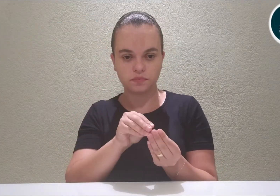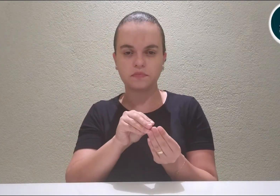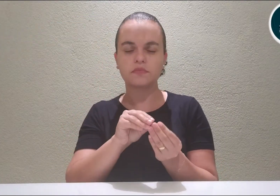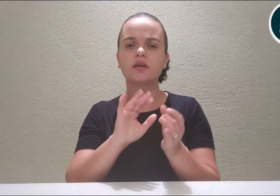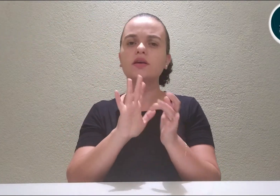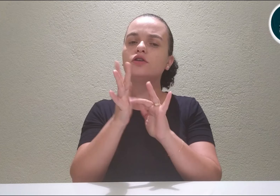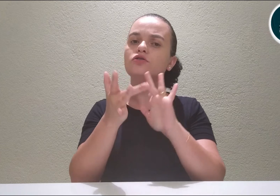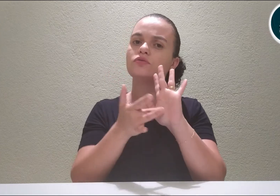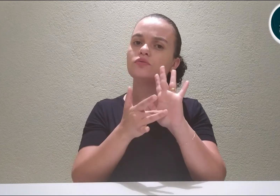Conclusão.